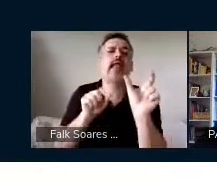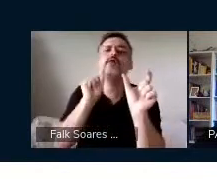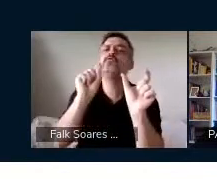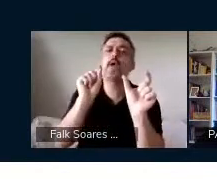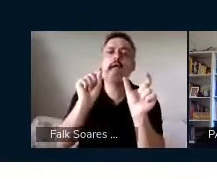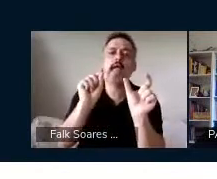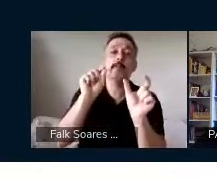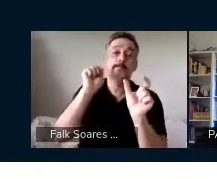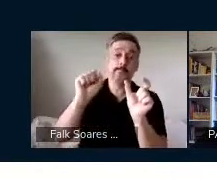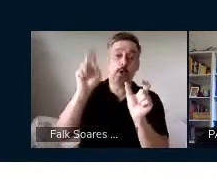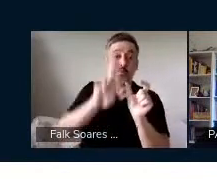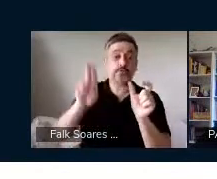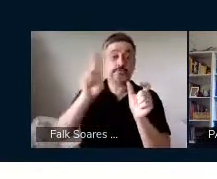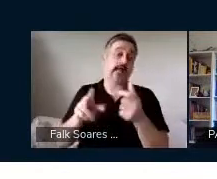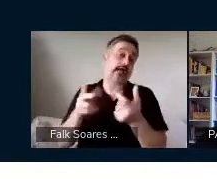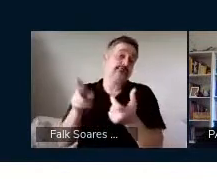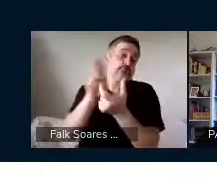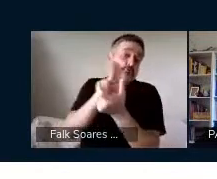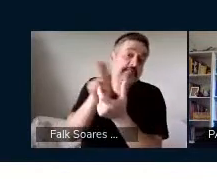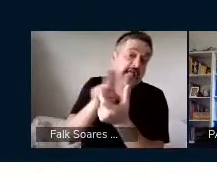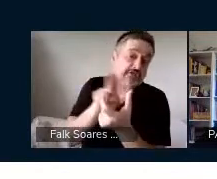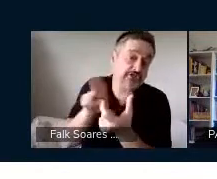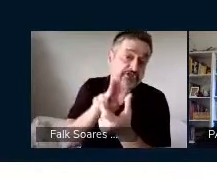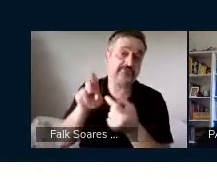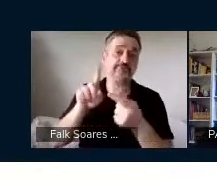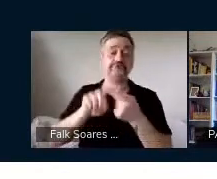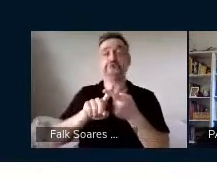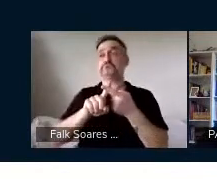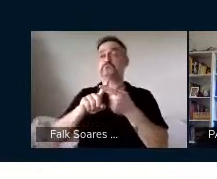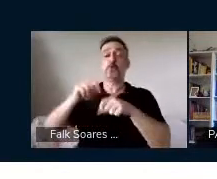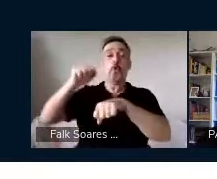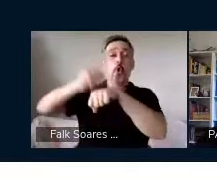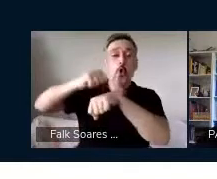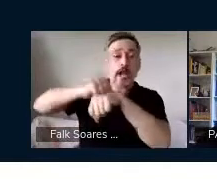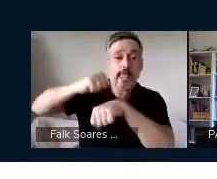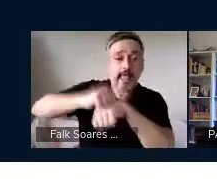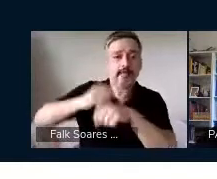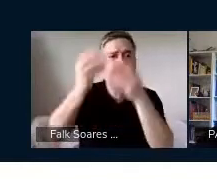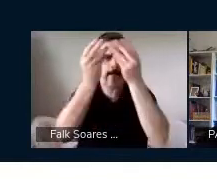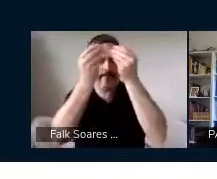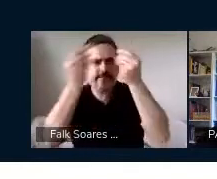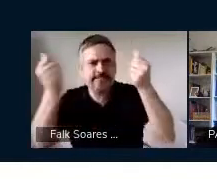um significado sintático. Porque pode ser a utilização